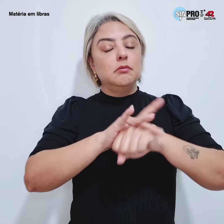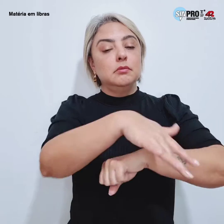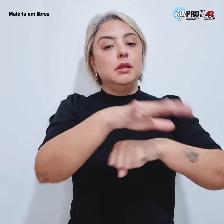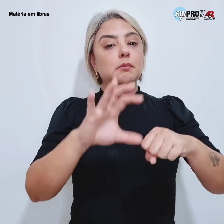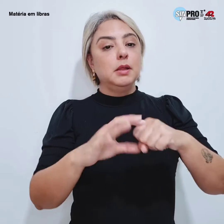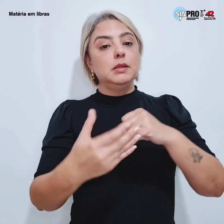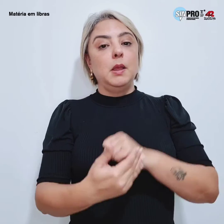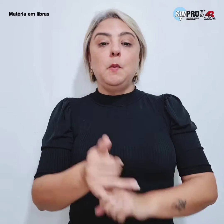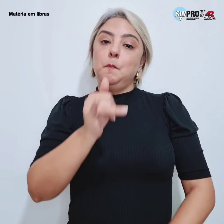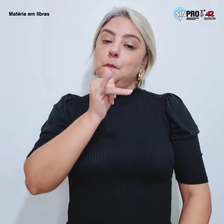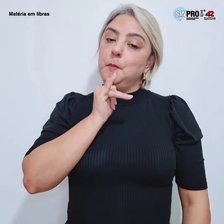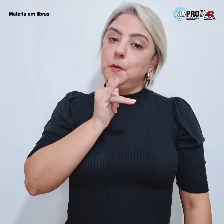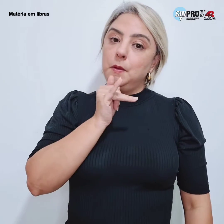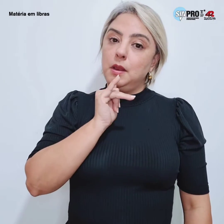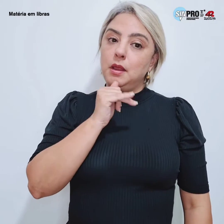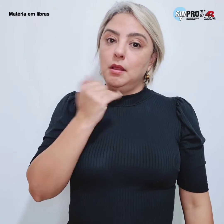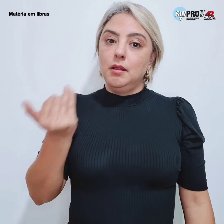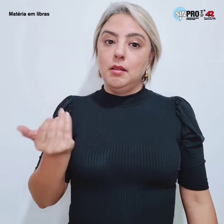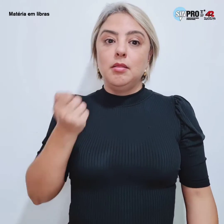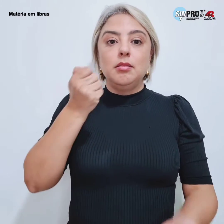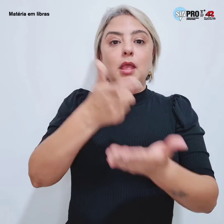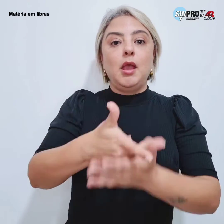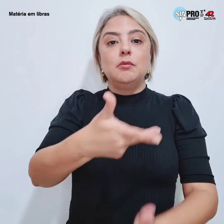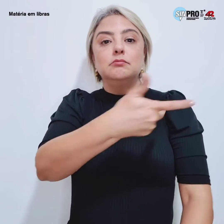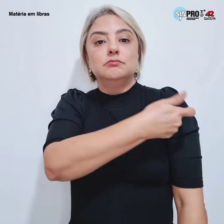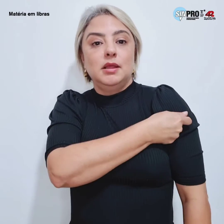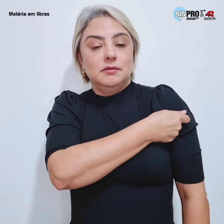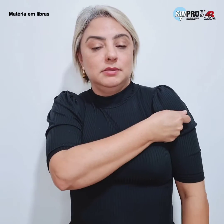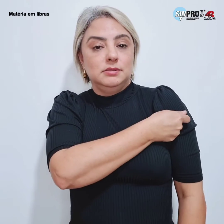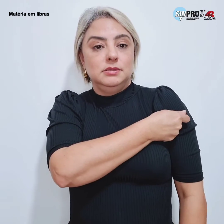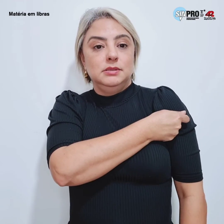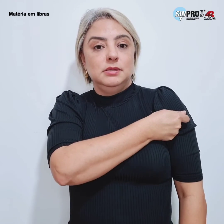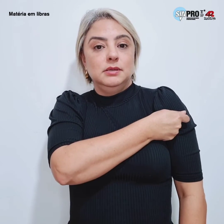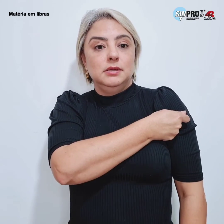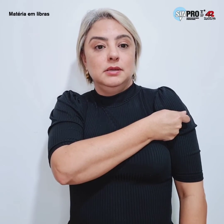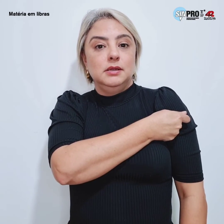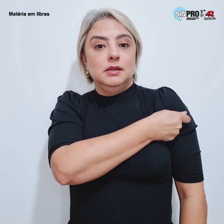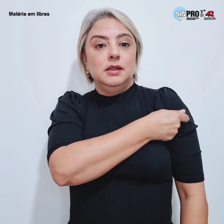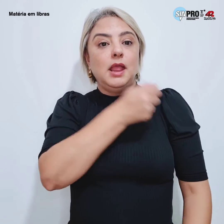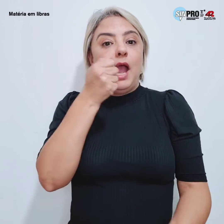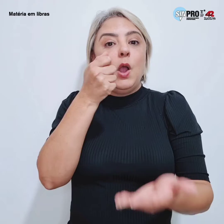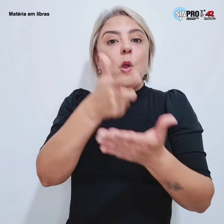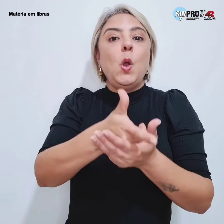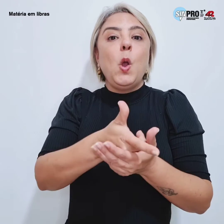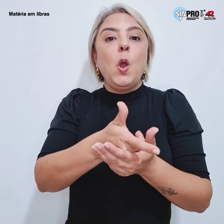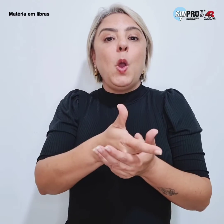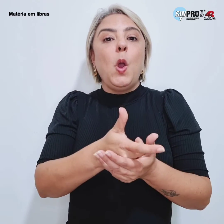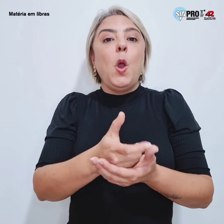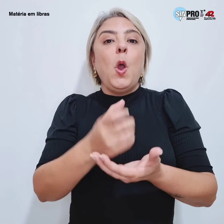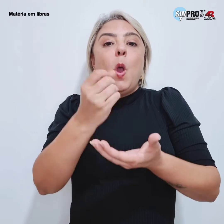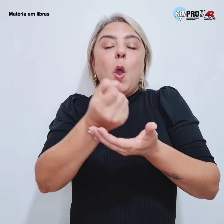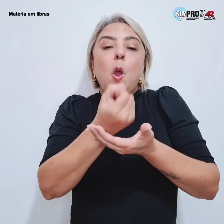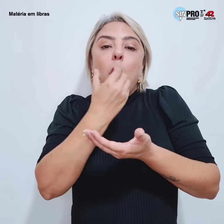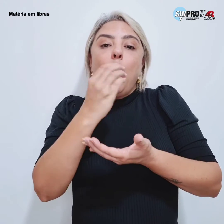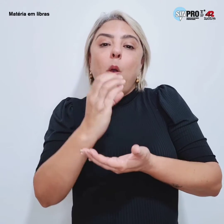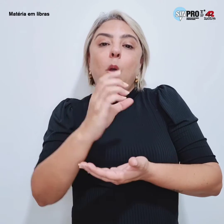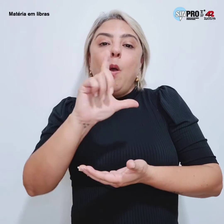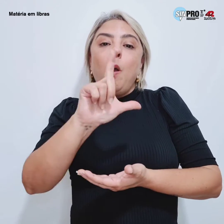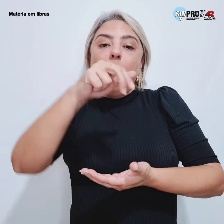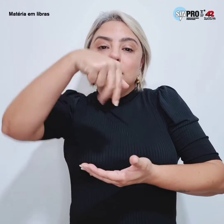por exemplo, na compra das vacinas, na compra da cloroquina, dizendo que ele que